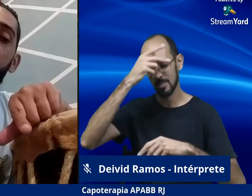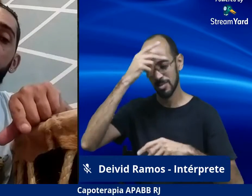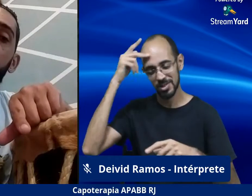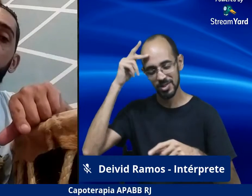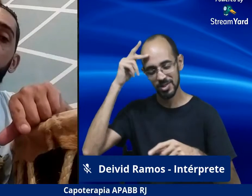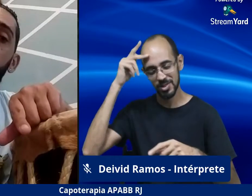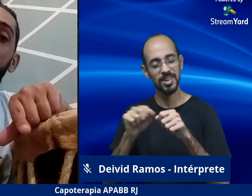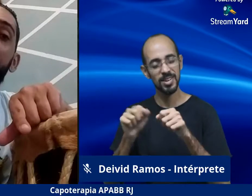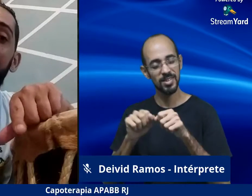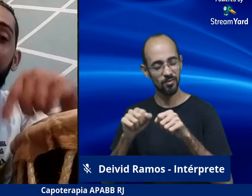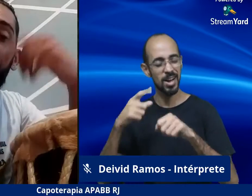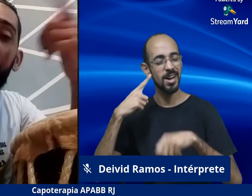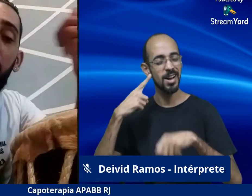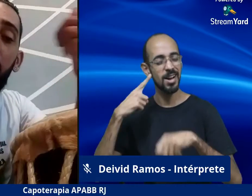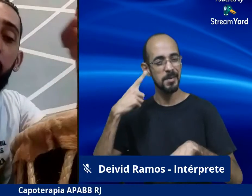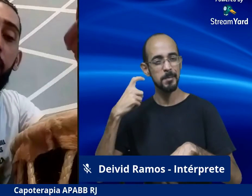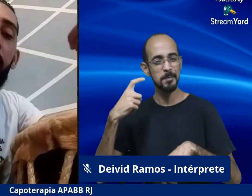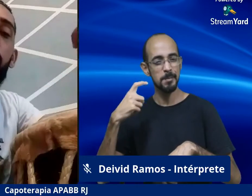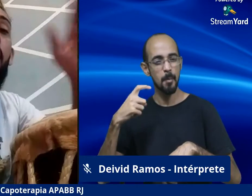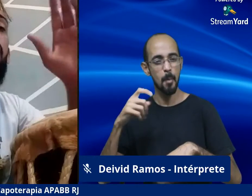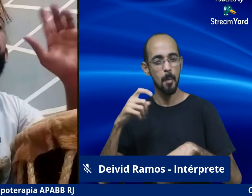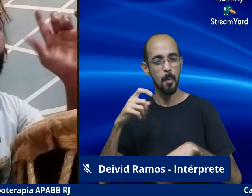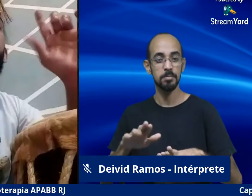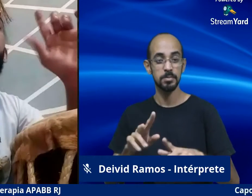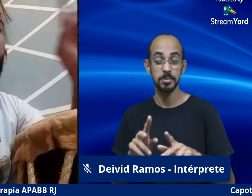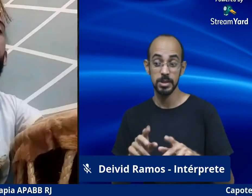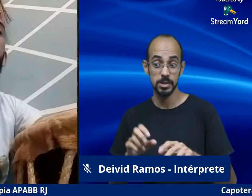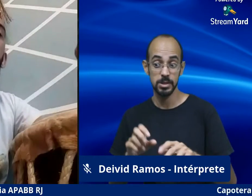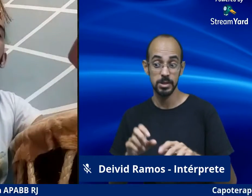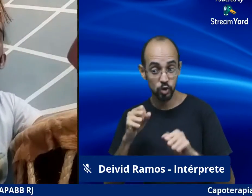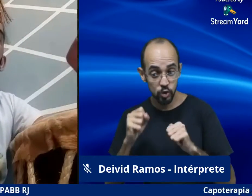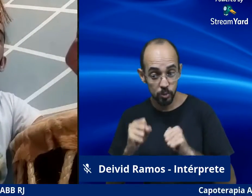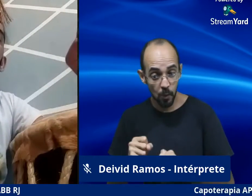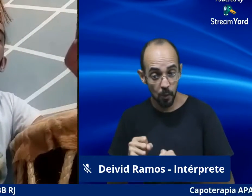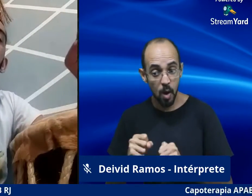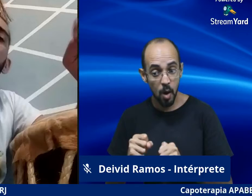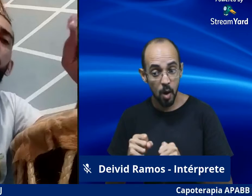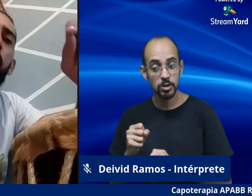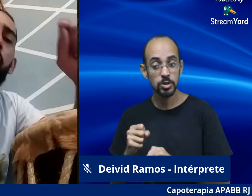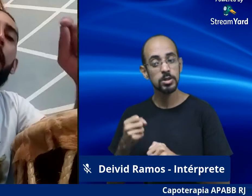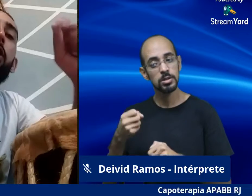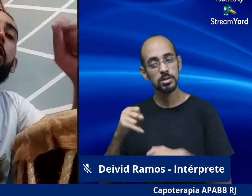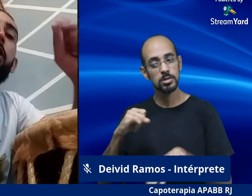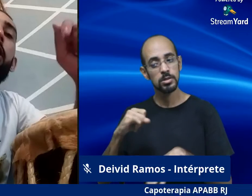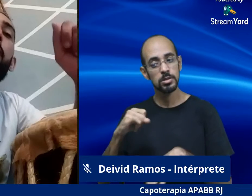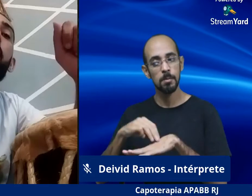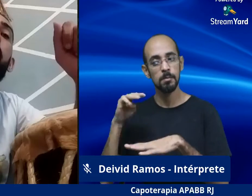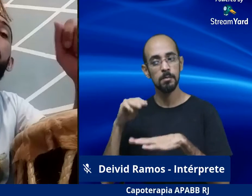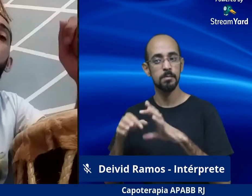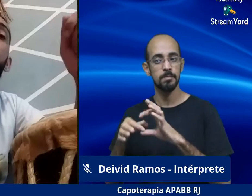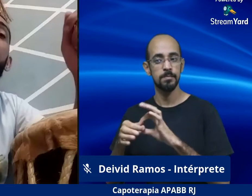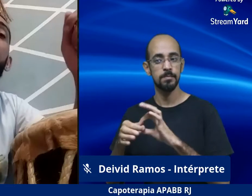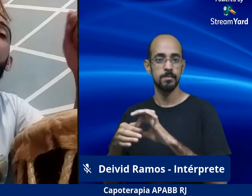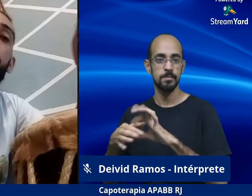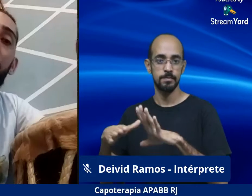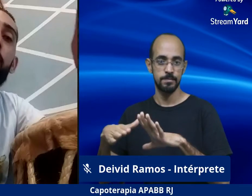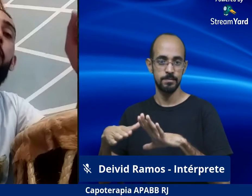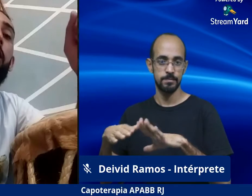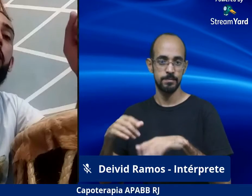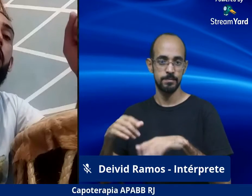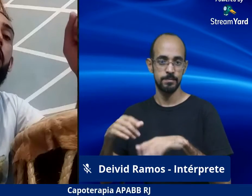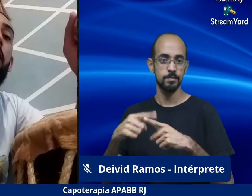poema, só se atreve a tal feito quando o mestre permitir. A figura do mestre de capoeira é uma das